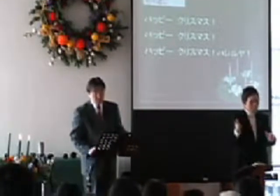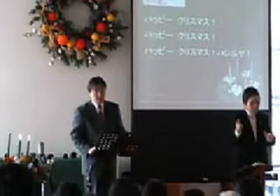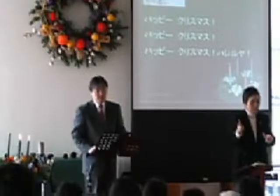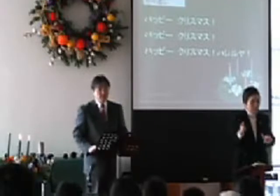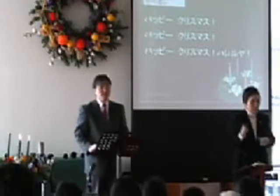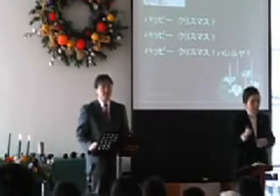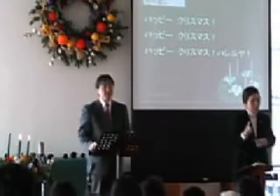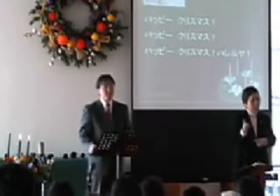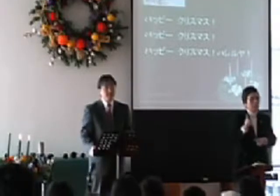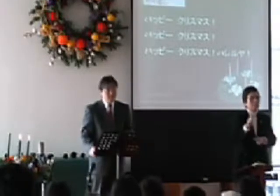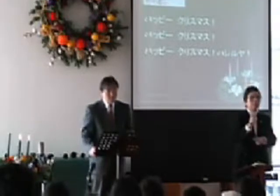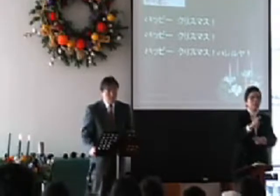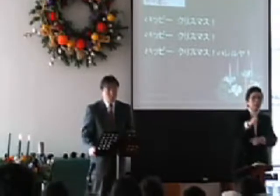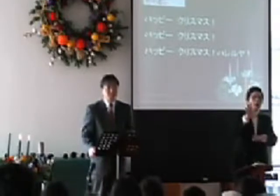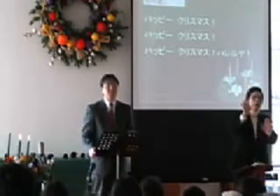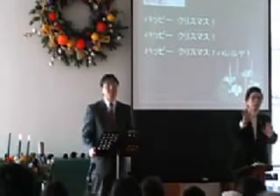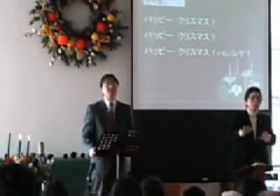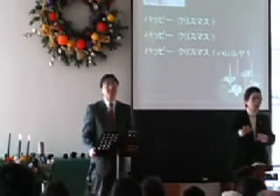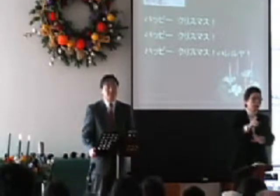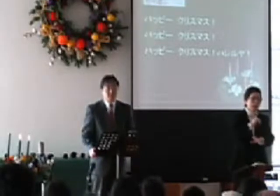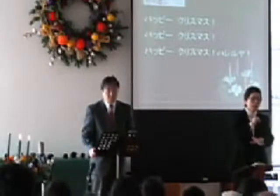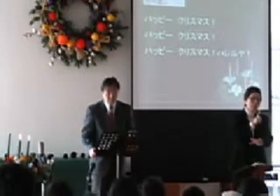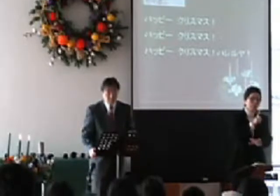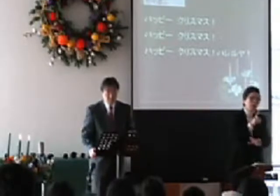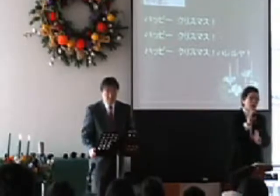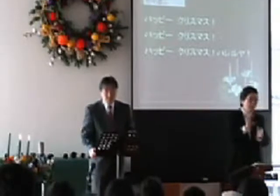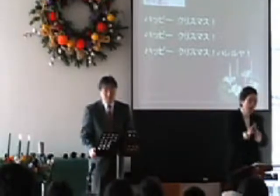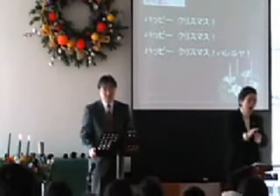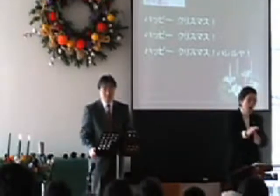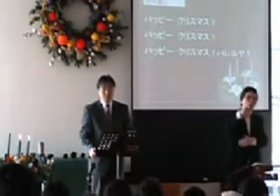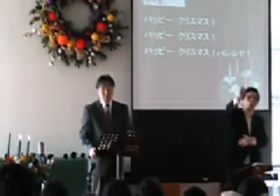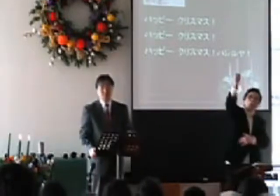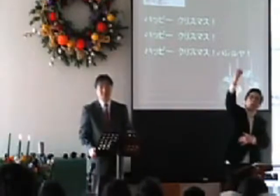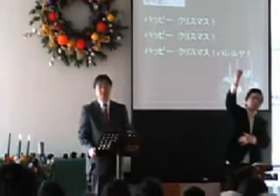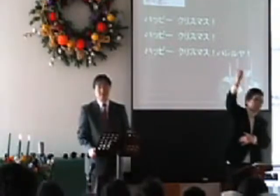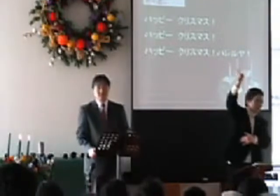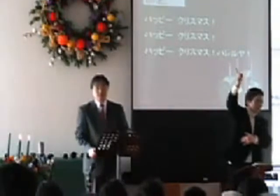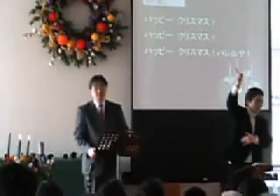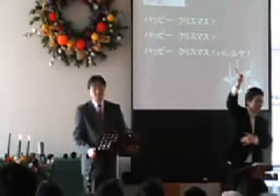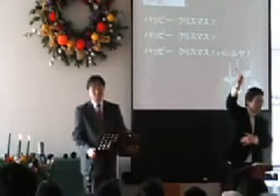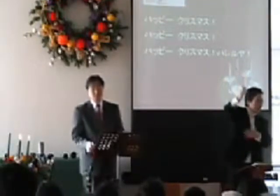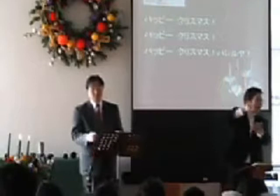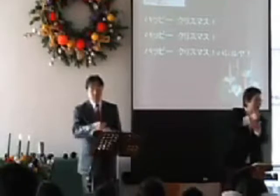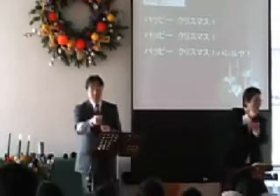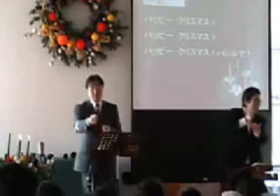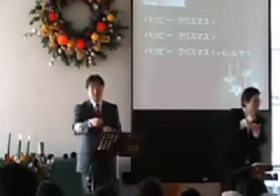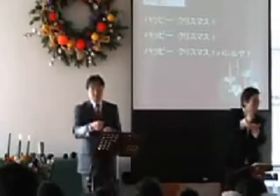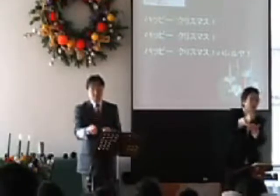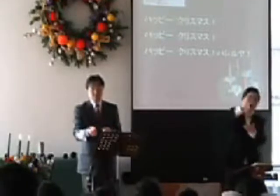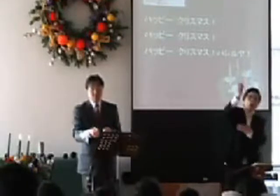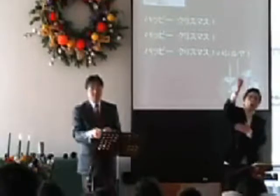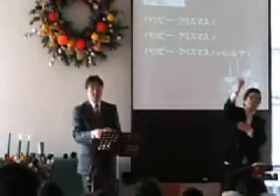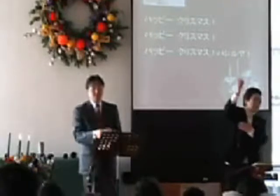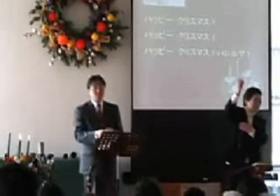ちは聖書によると、占星術の学者と書いてあります。占星術というのは学校の先生ということじゃなく